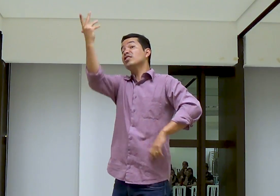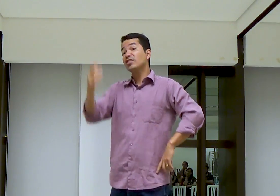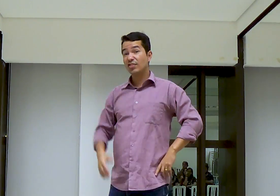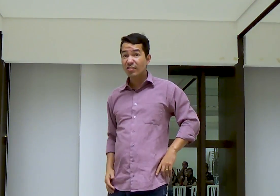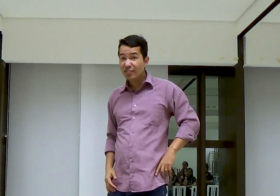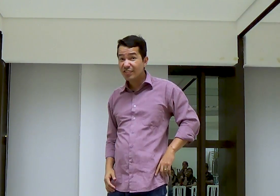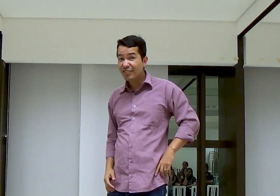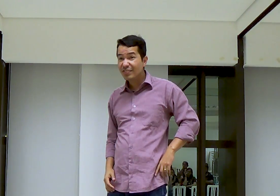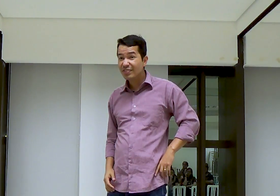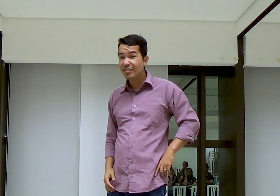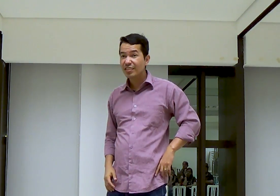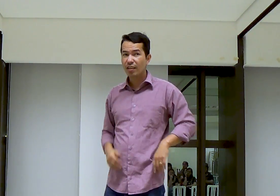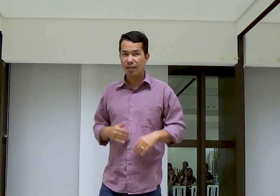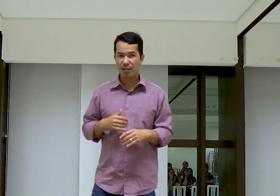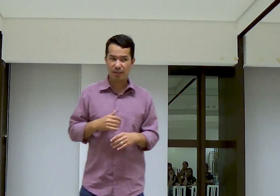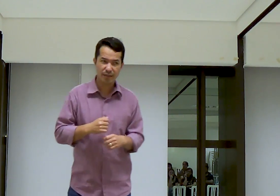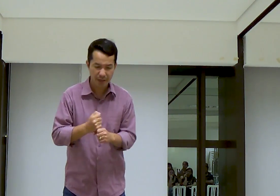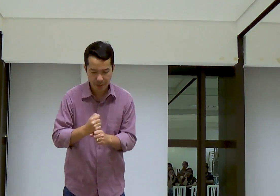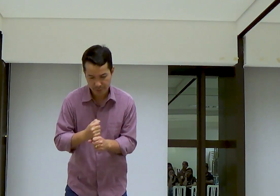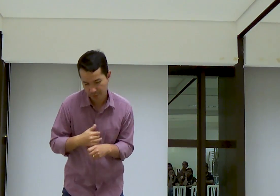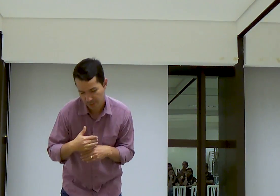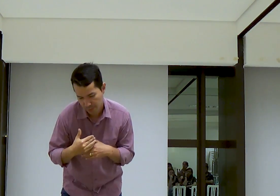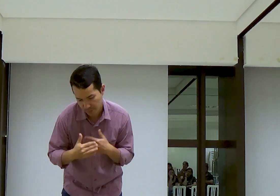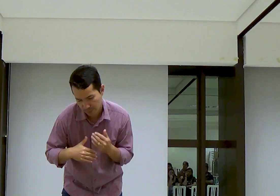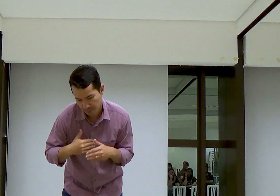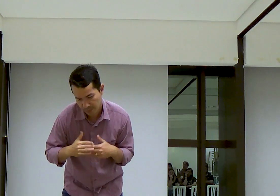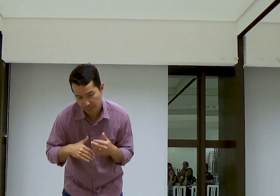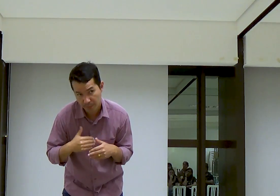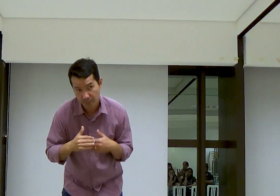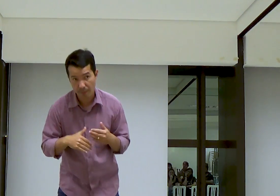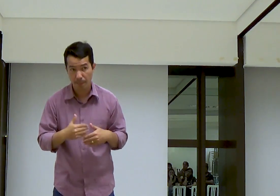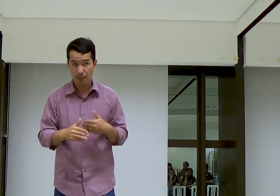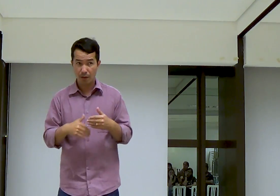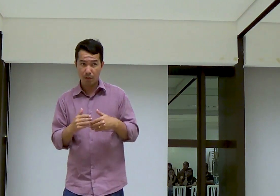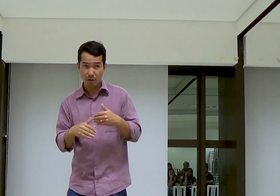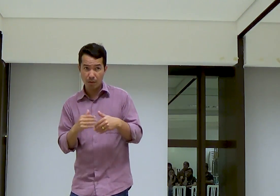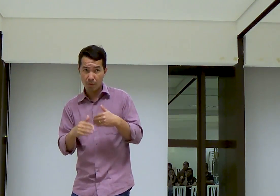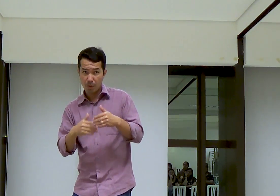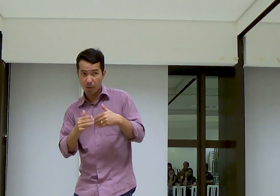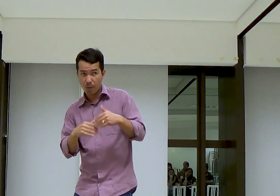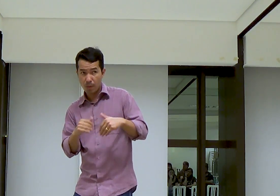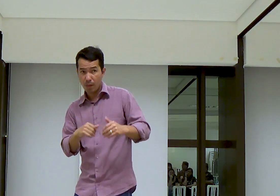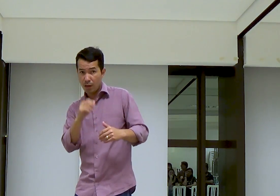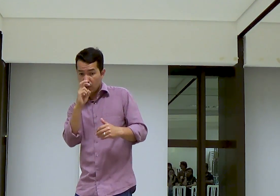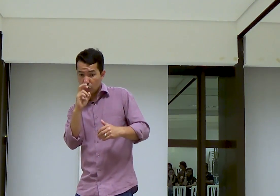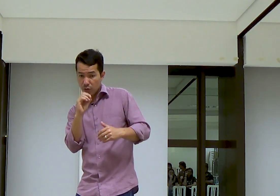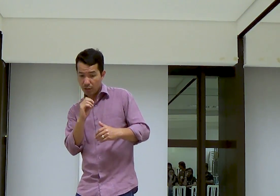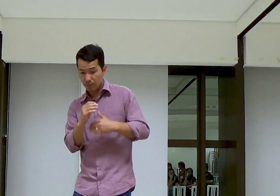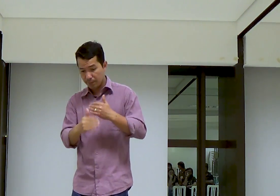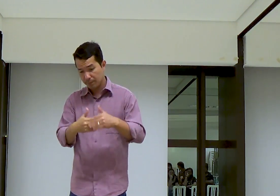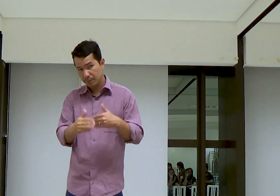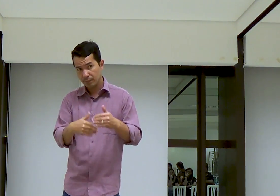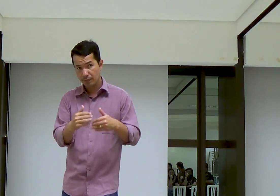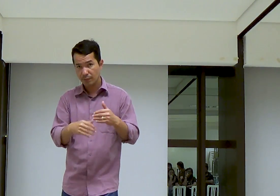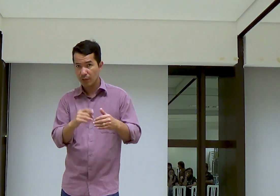ensinava. Mas com o passar do tempo, o que aconteceu? Os anos foram se passando,